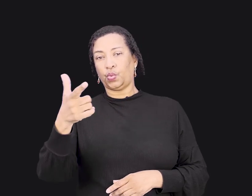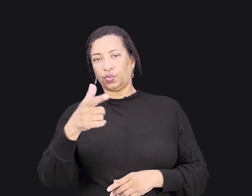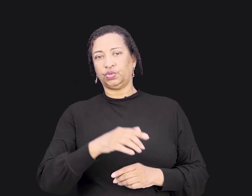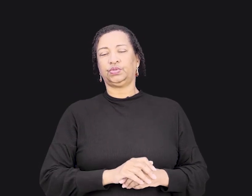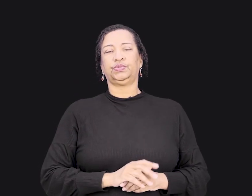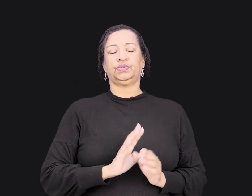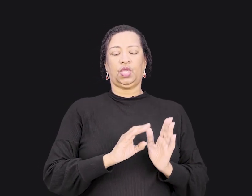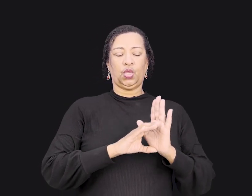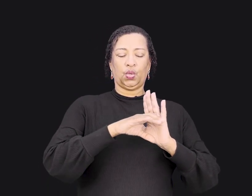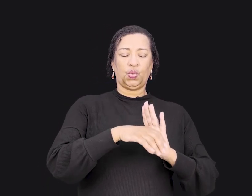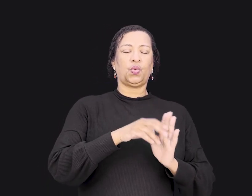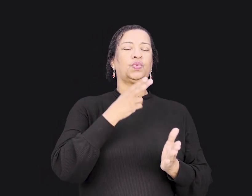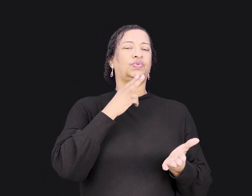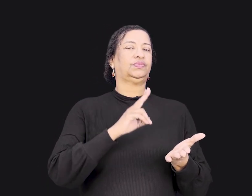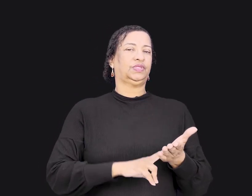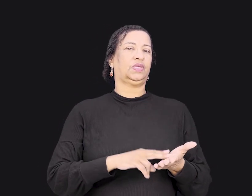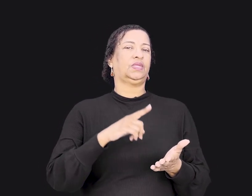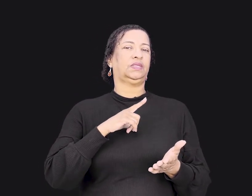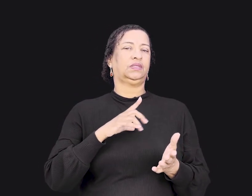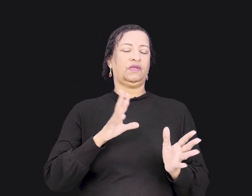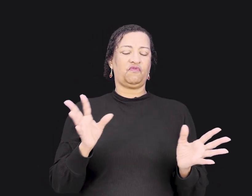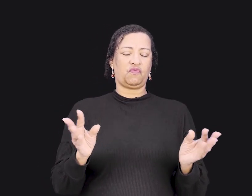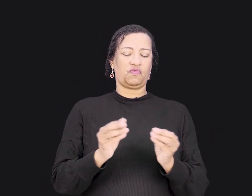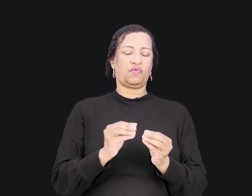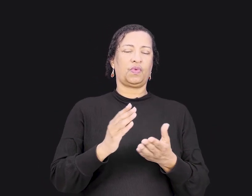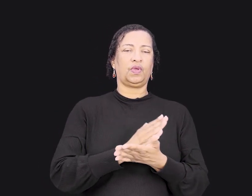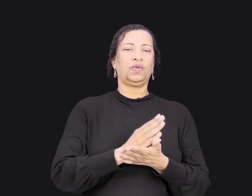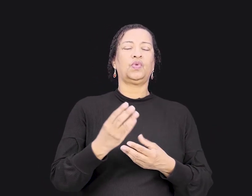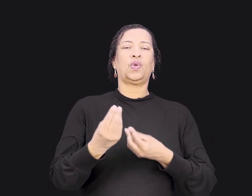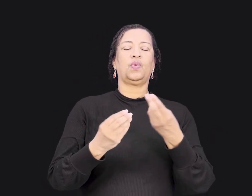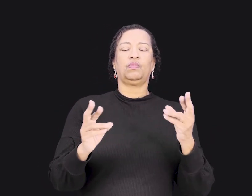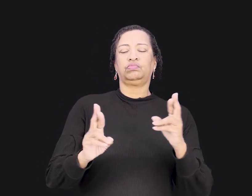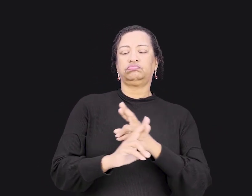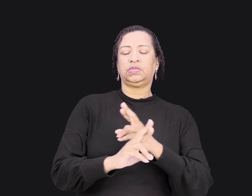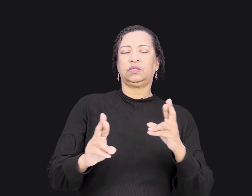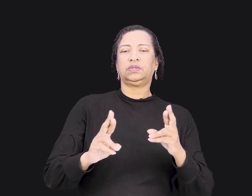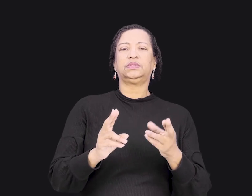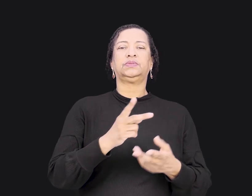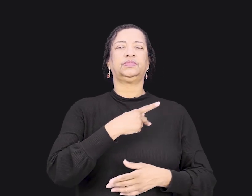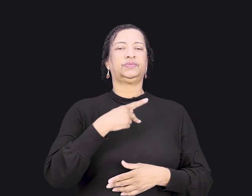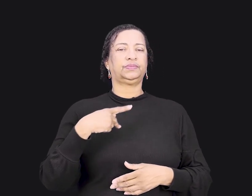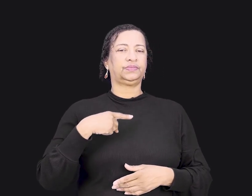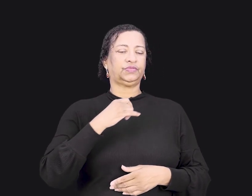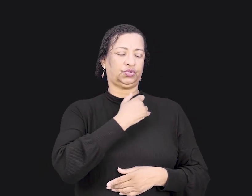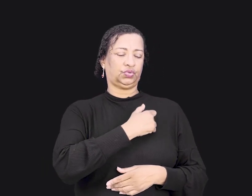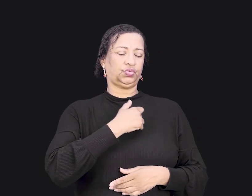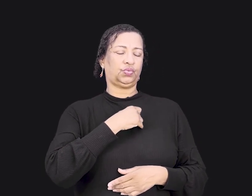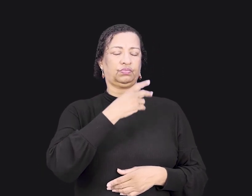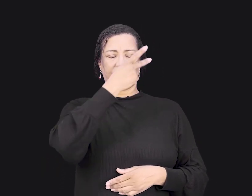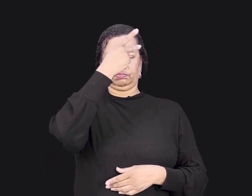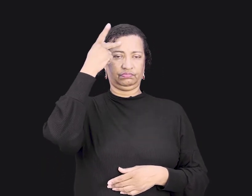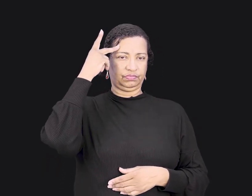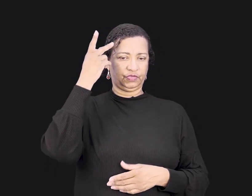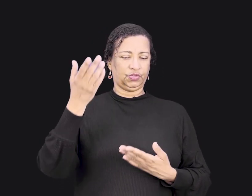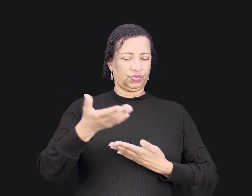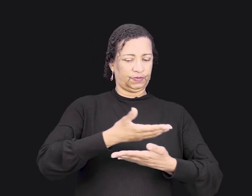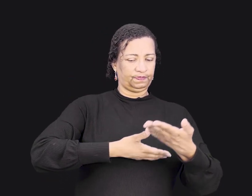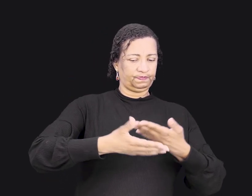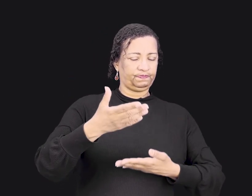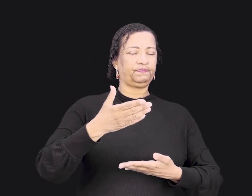conteúdo das cartas, tiramos algumas conclusões sobre como seria o relacionamento pastoral de João com essas pessoas. João também teve problemas